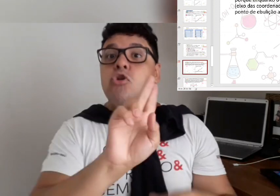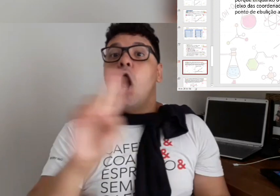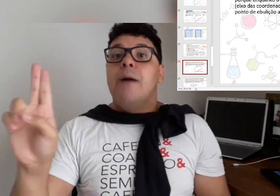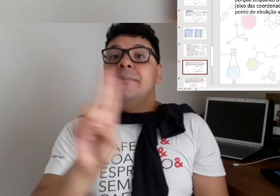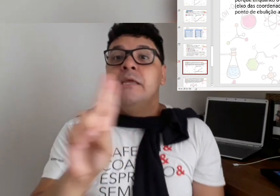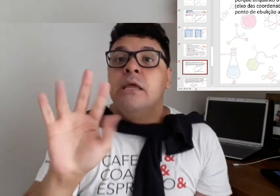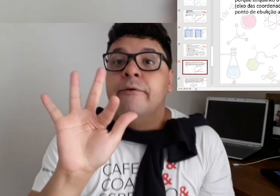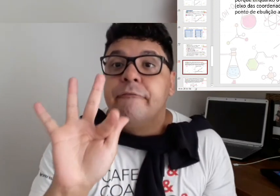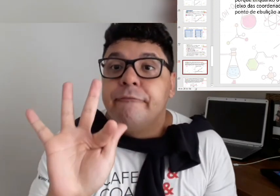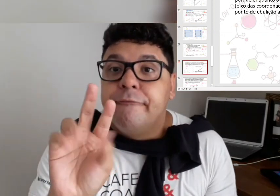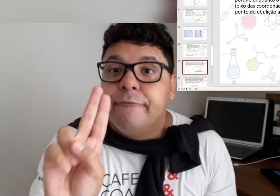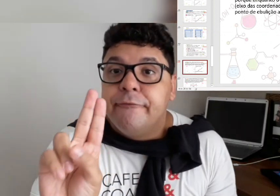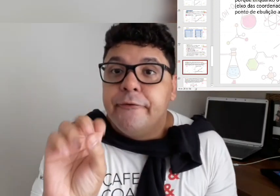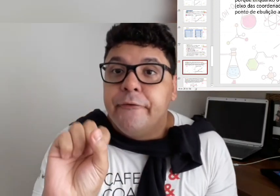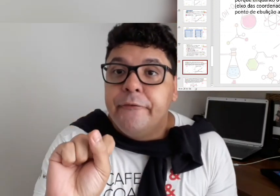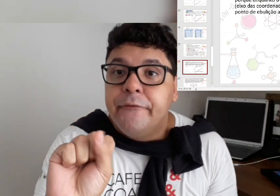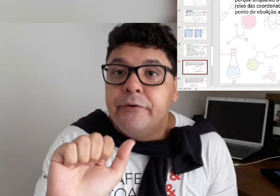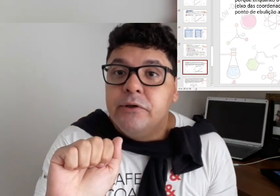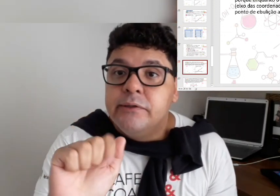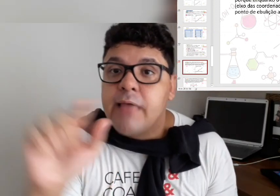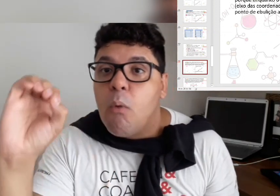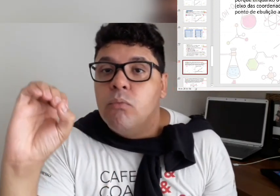fusão é aqui, o